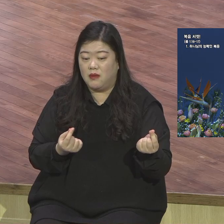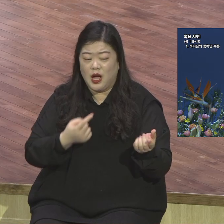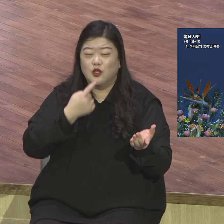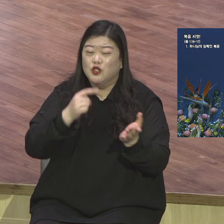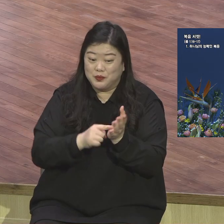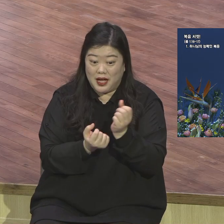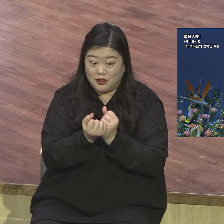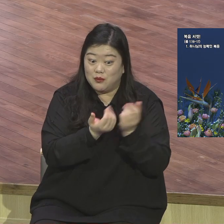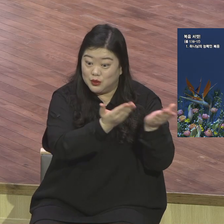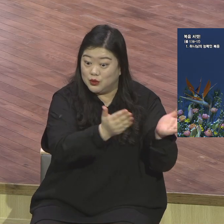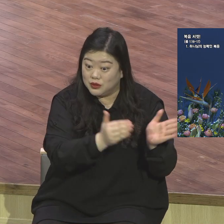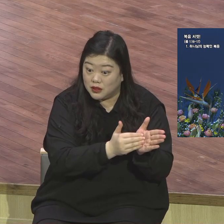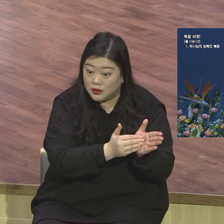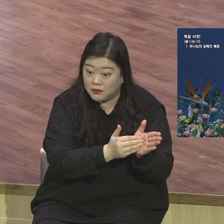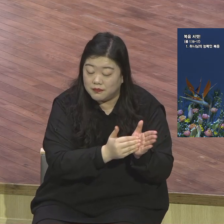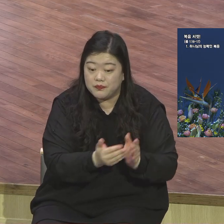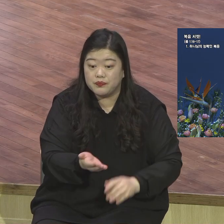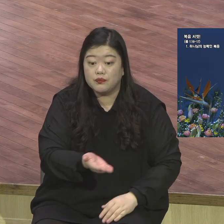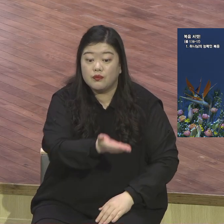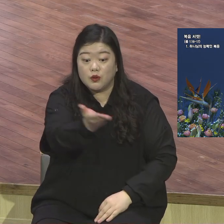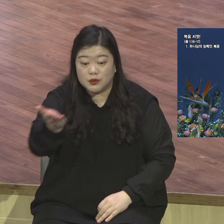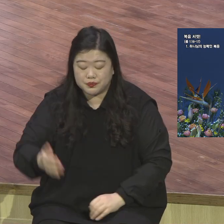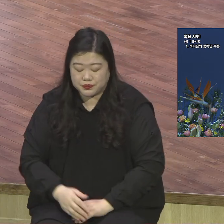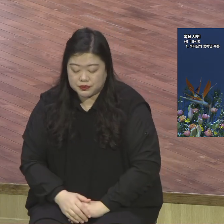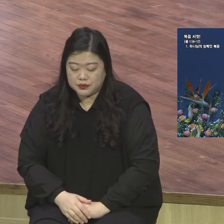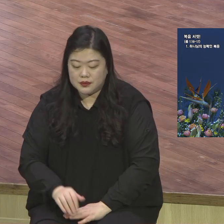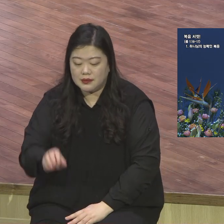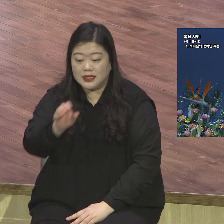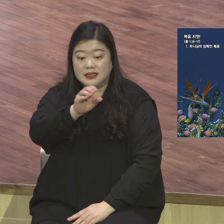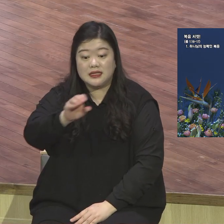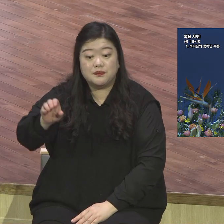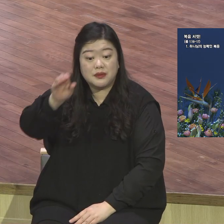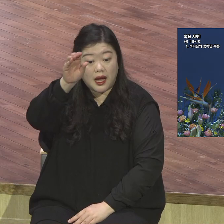이 삶을 플러스 시키는 능력이 있어요.